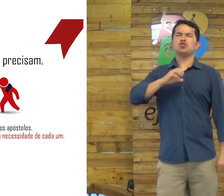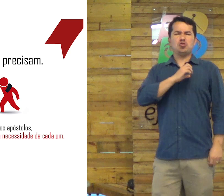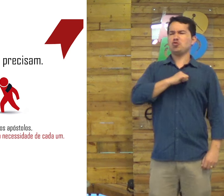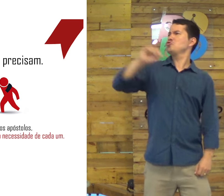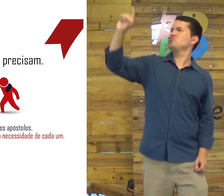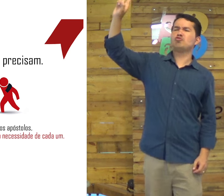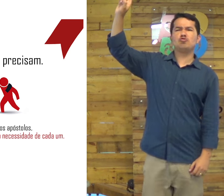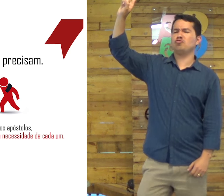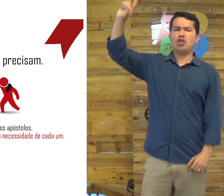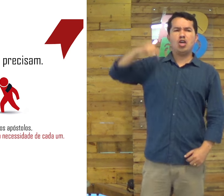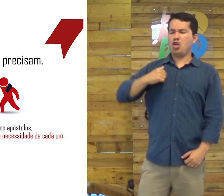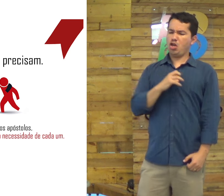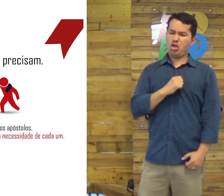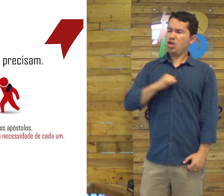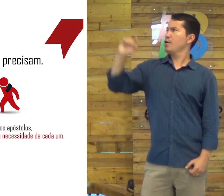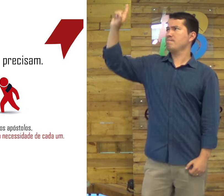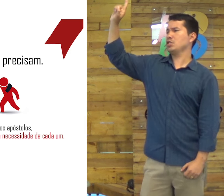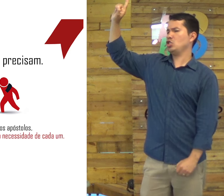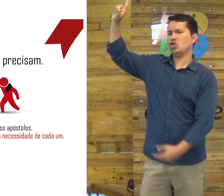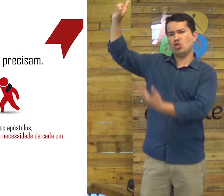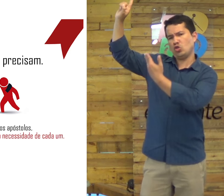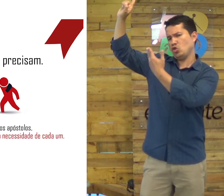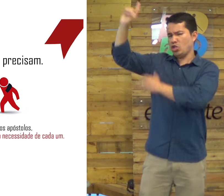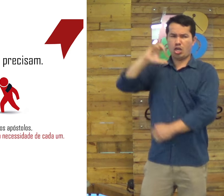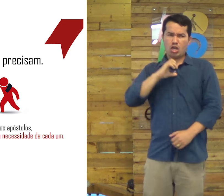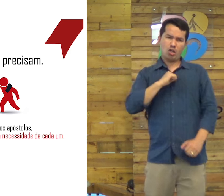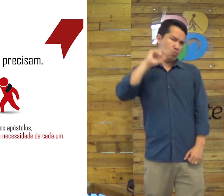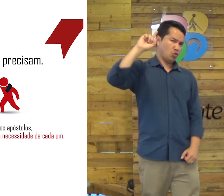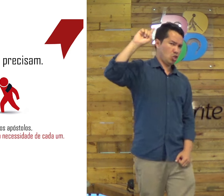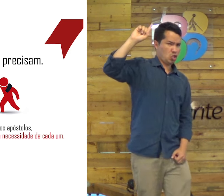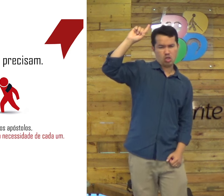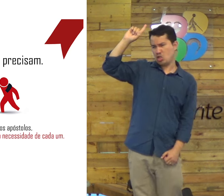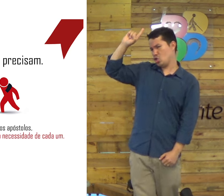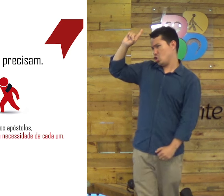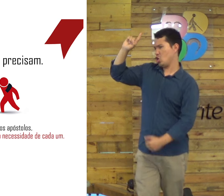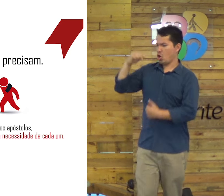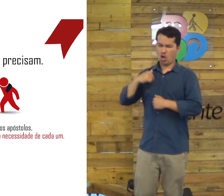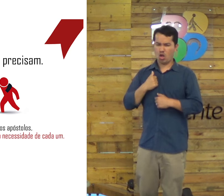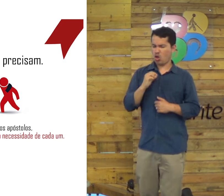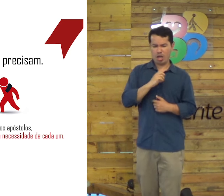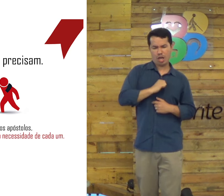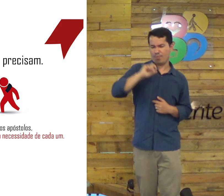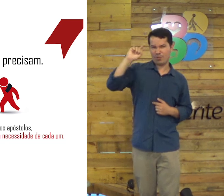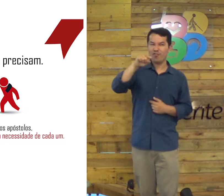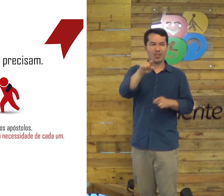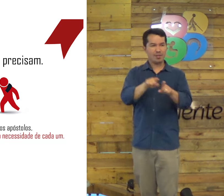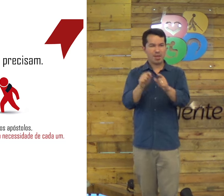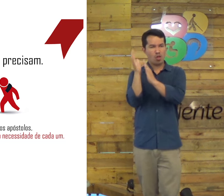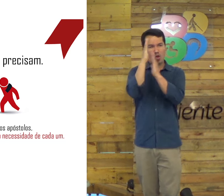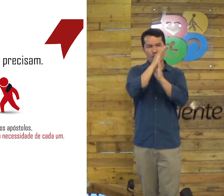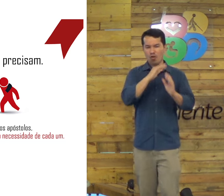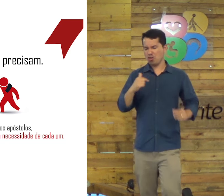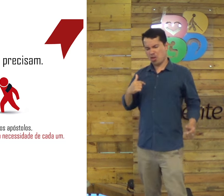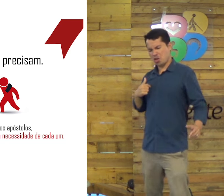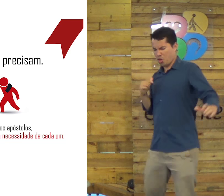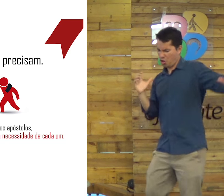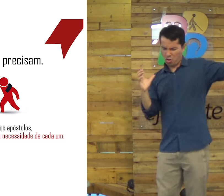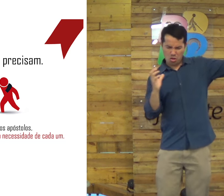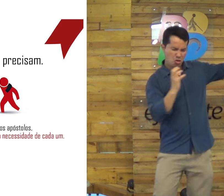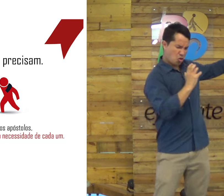Não, porque eu amo Deus, eu amo a Deus, claro, porque, nossa, eu amo tanto de Deus, no louvor, você fala assim,